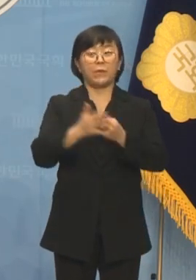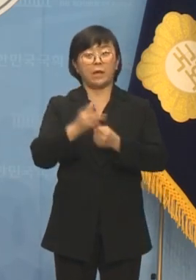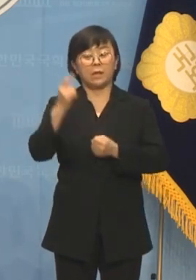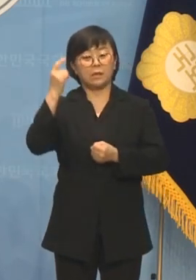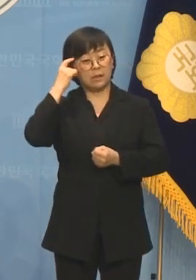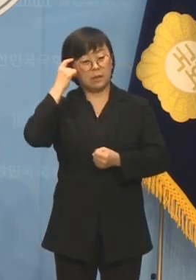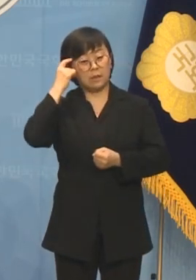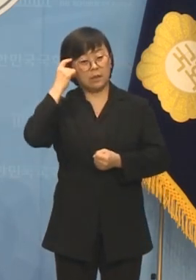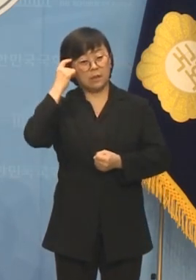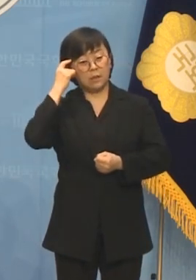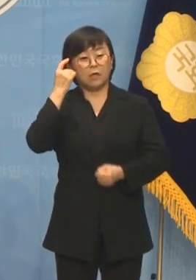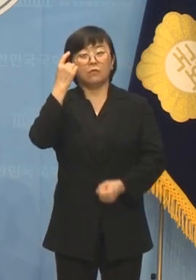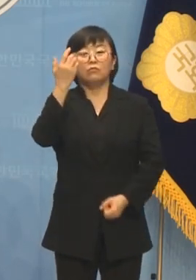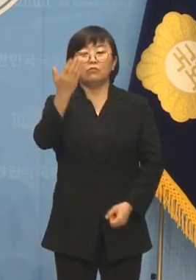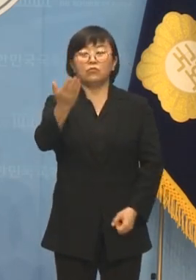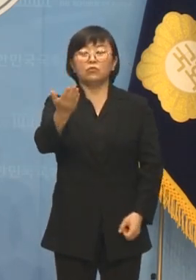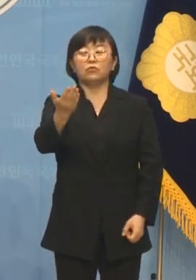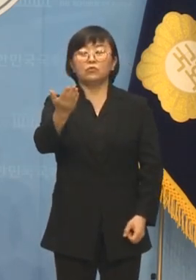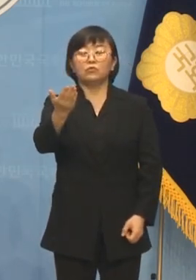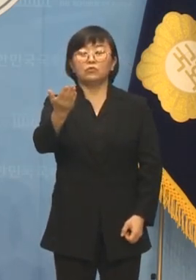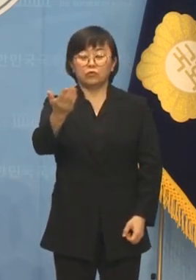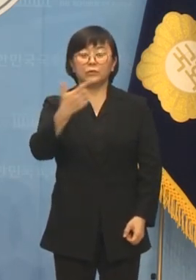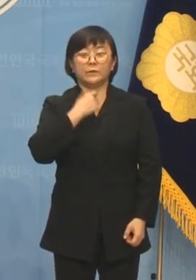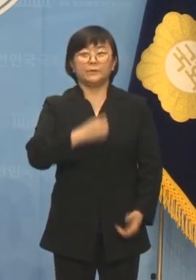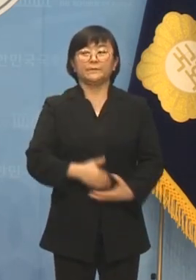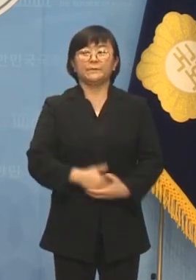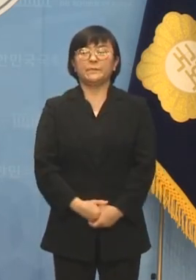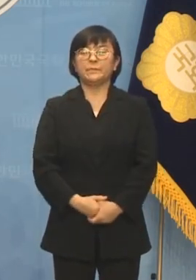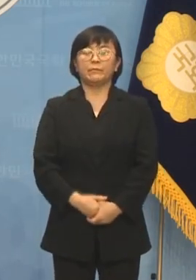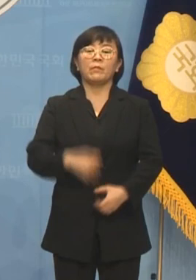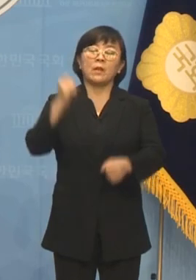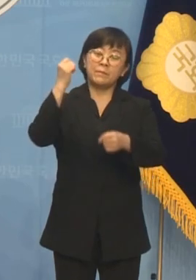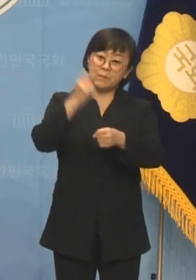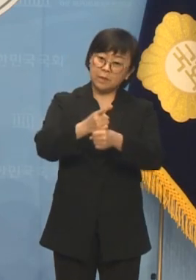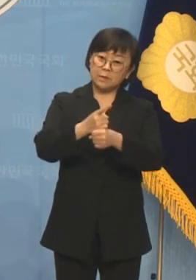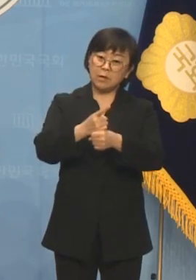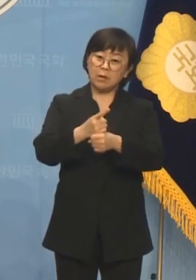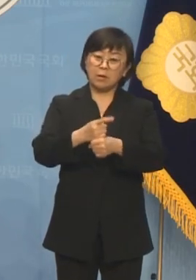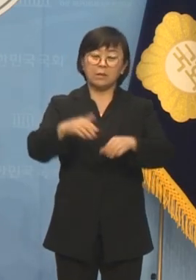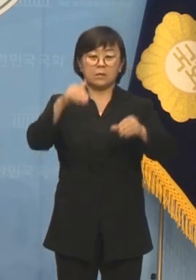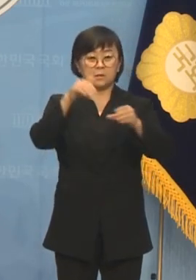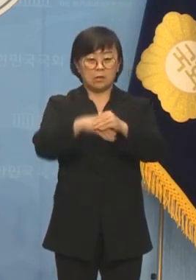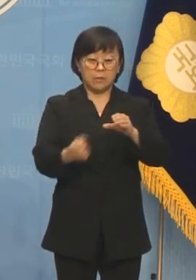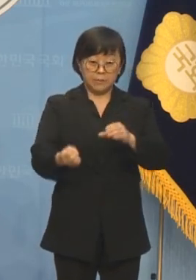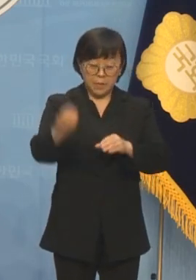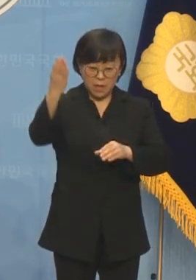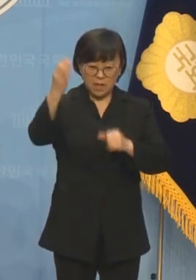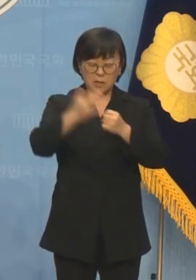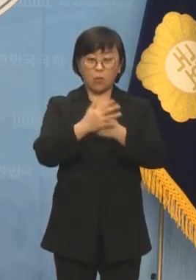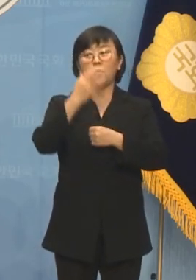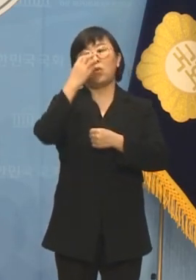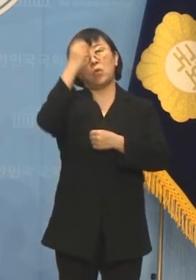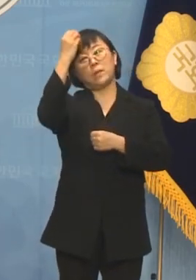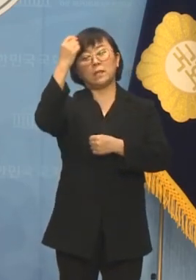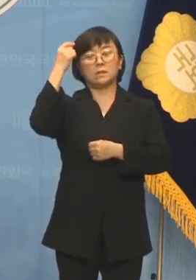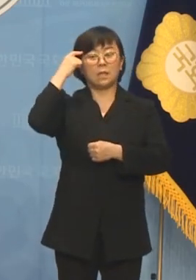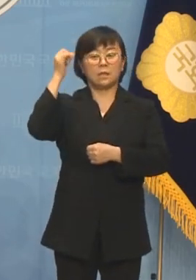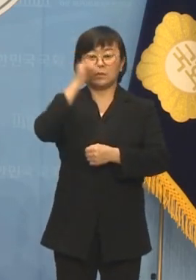있는지 묻지 않을 수 없습니다 벌써부터 총선에 이겼다는 오만한